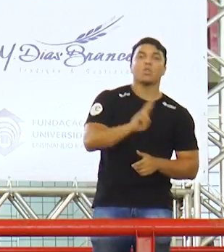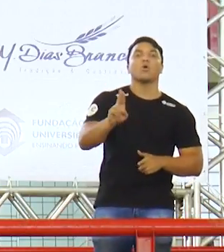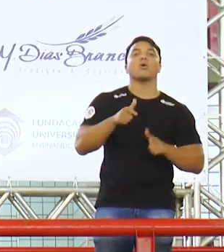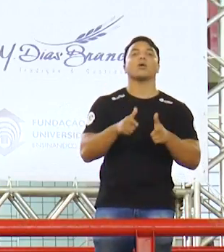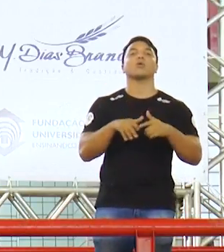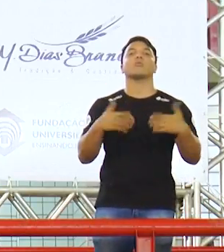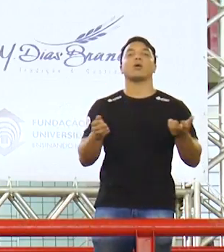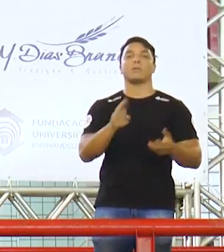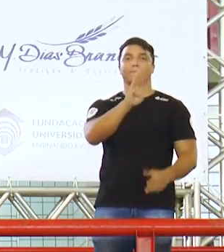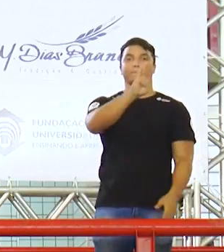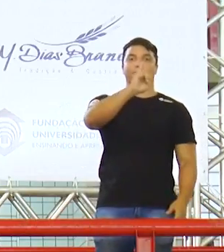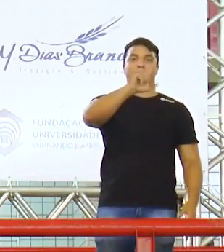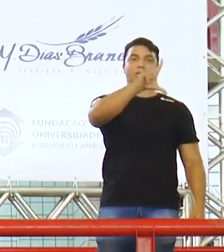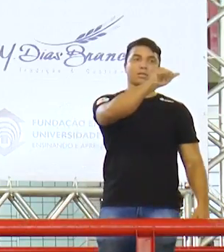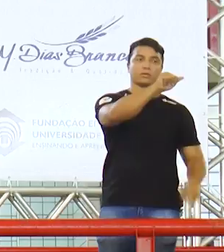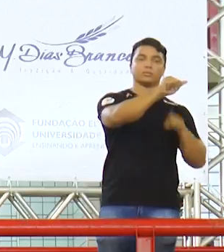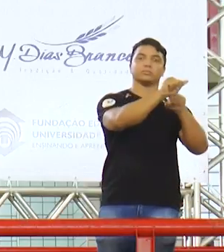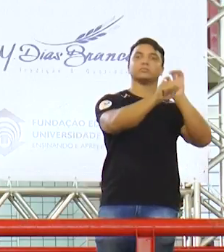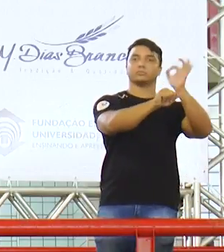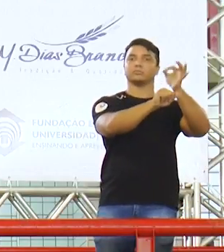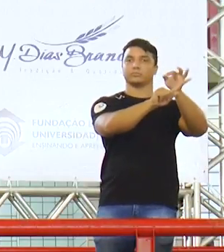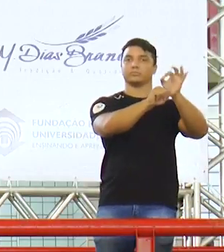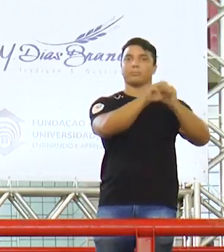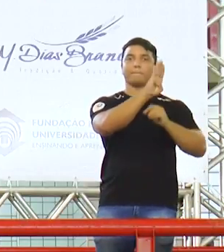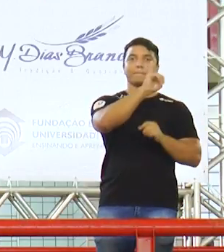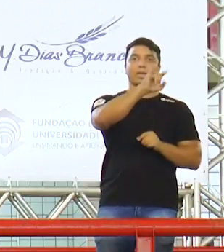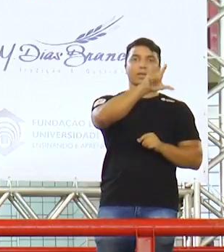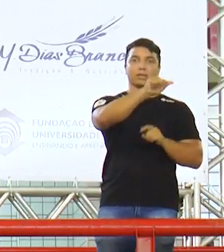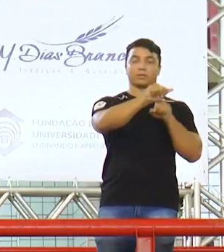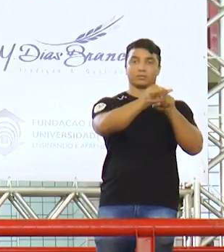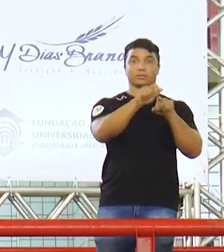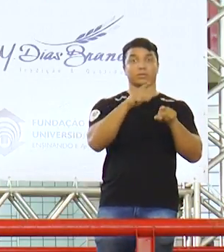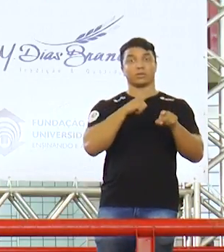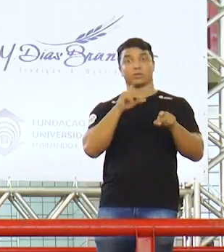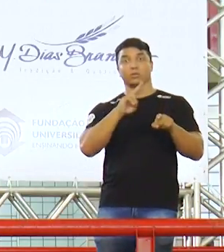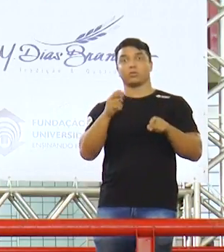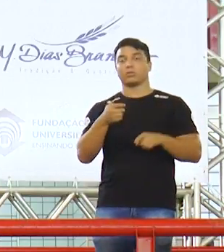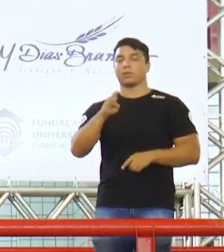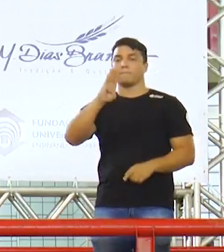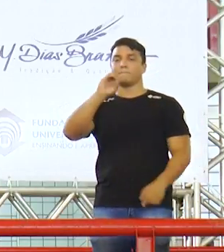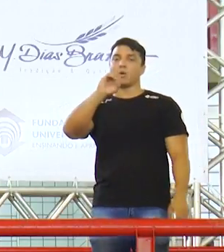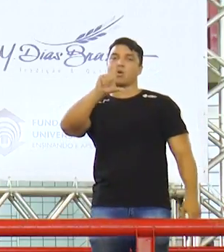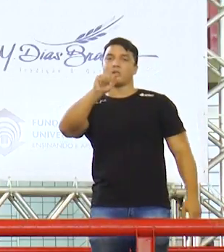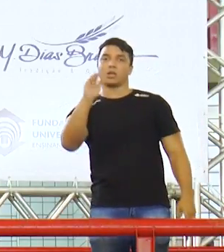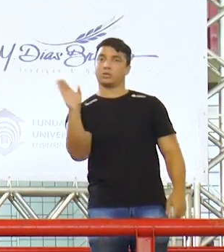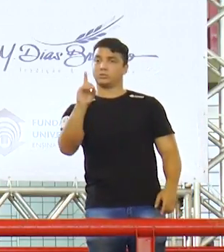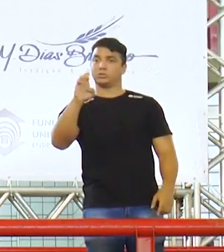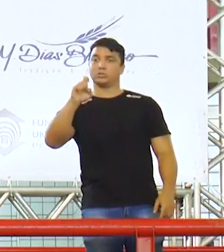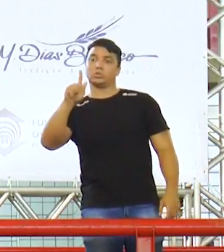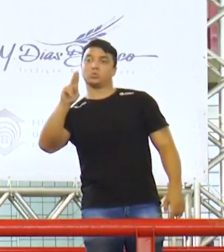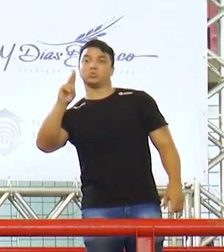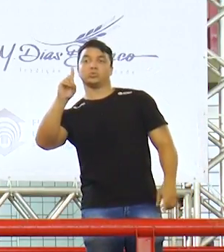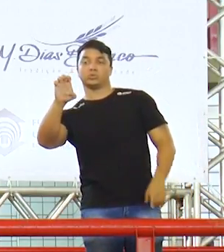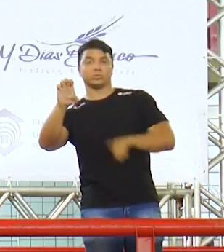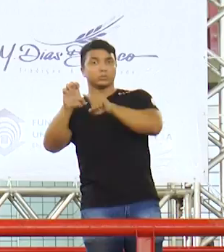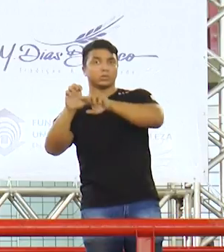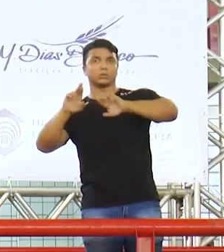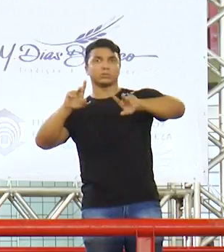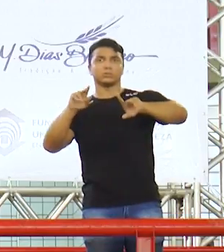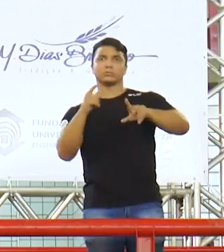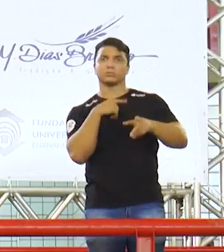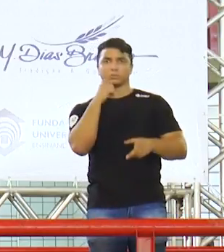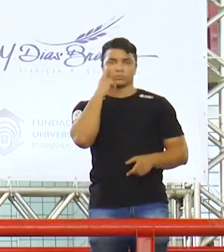aquilo? Bila, aqui é bila, por aí chamam de bola de gude, o negócio